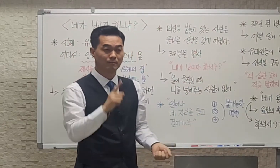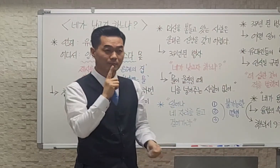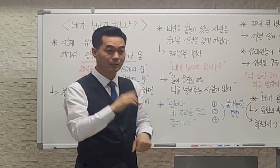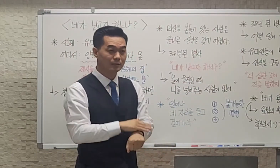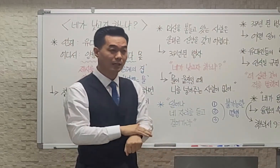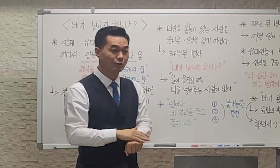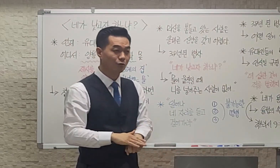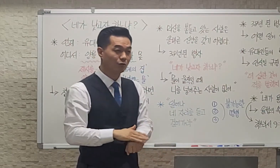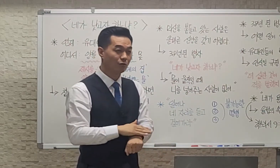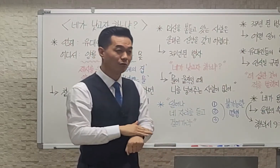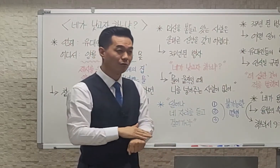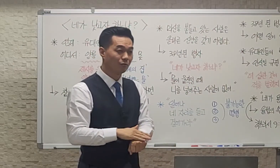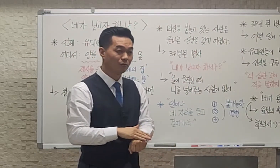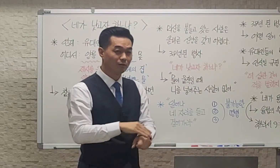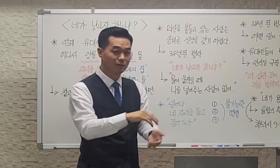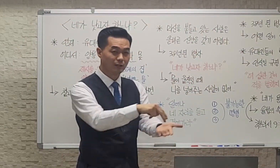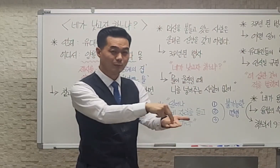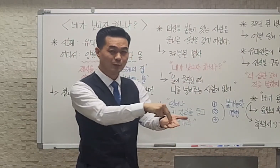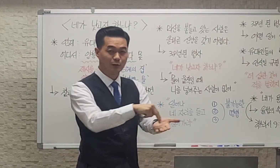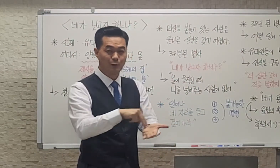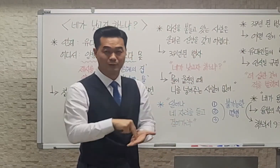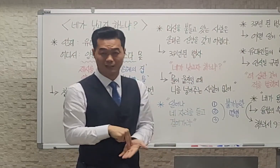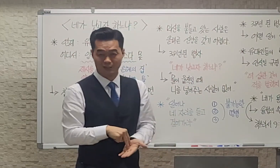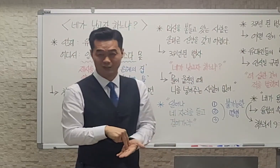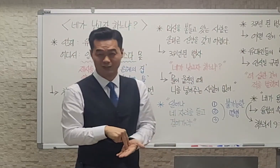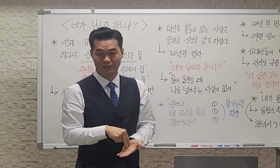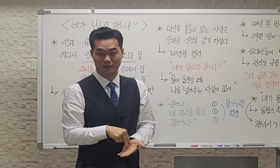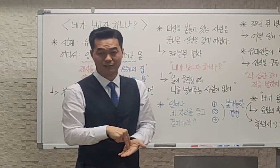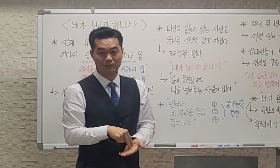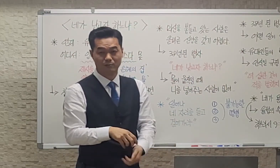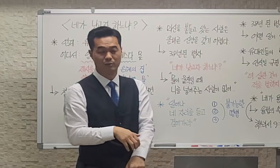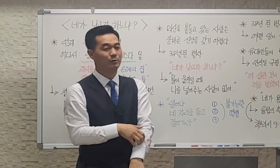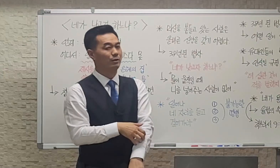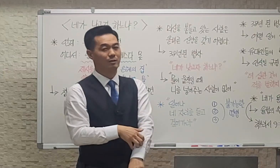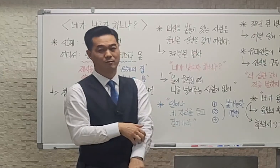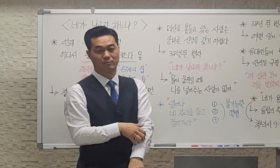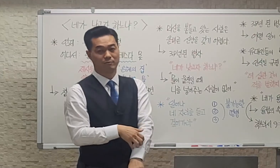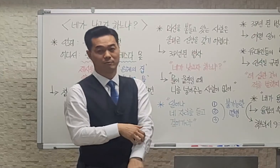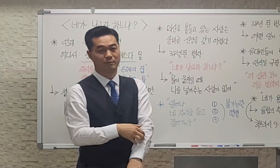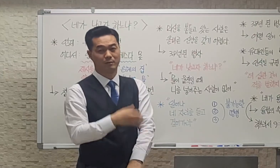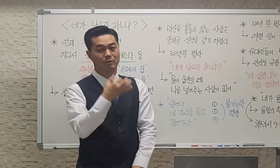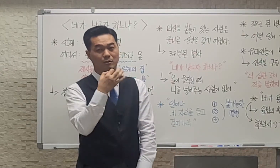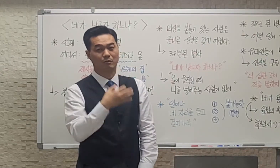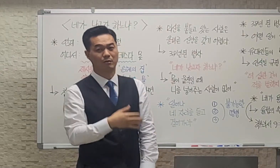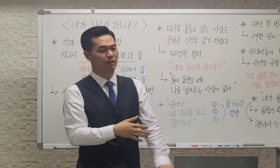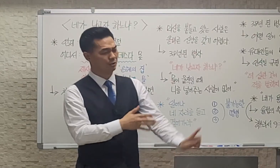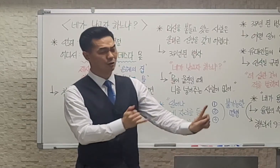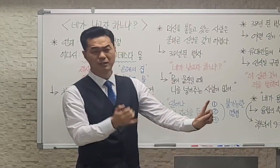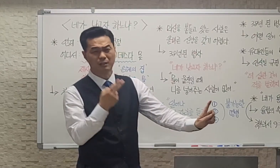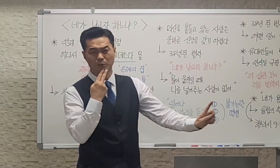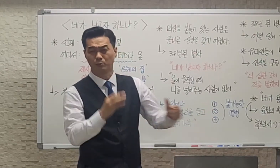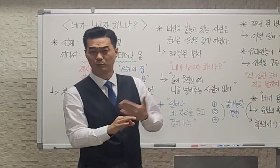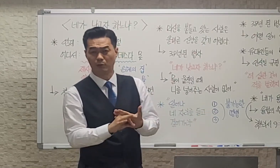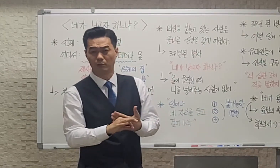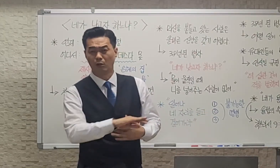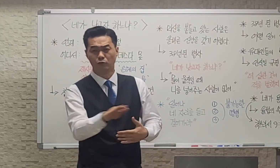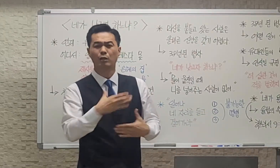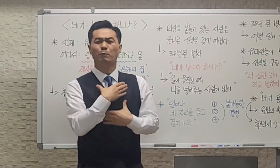말은 잘하죠. 입장 바꿔보세요. 불편해요. 힘들어요. 저 한 사람만 없으면 우리는